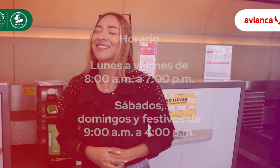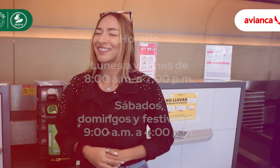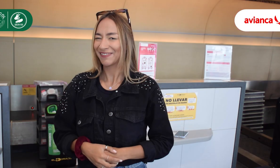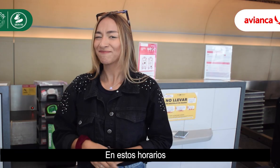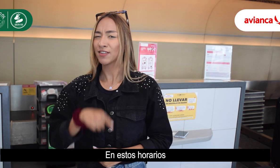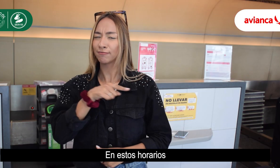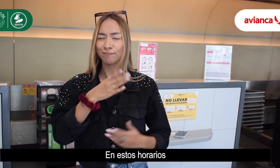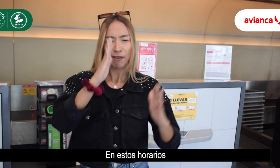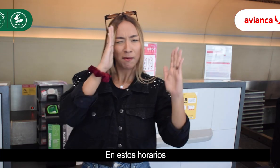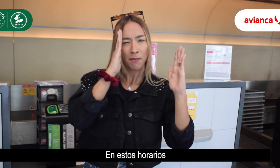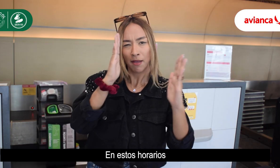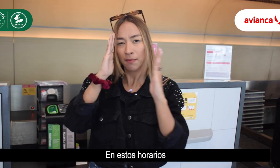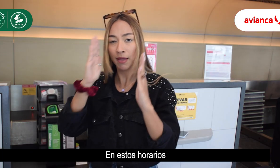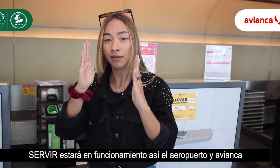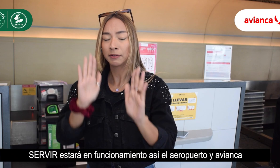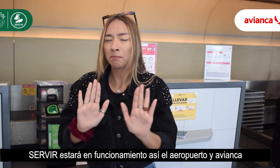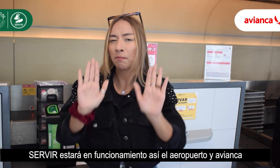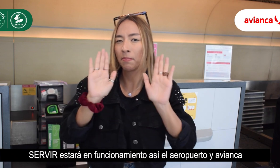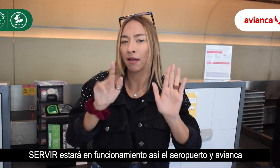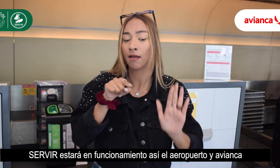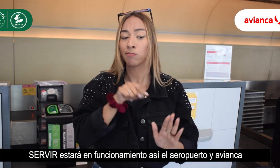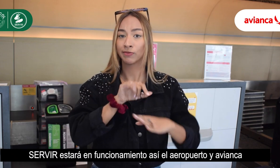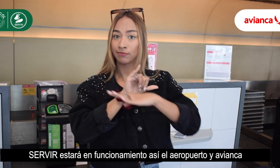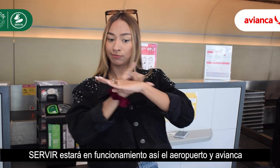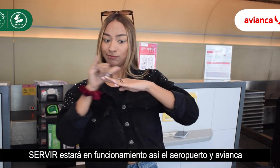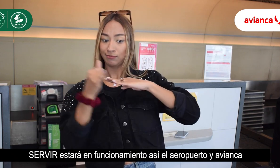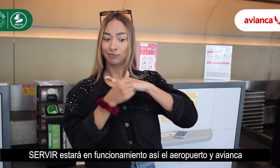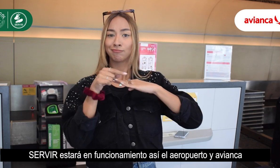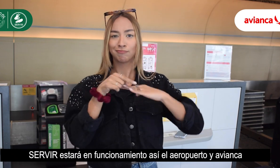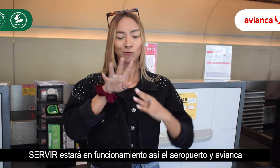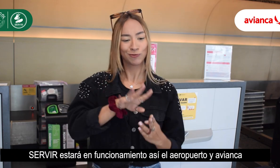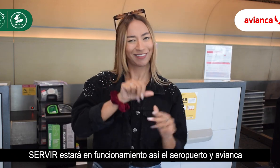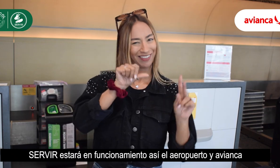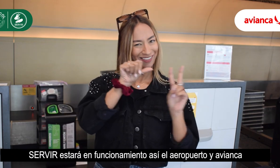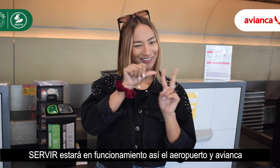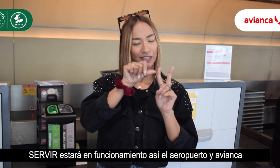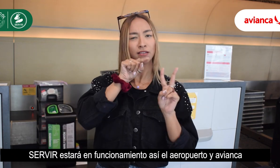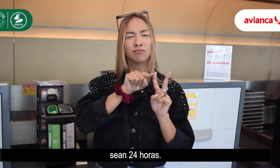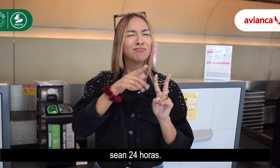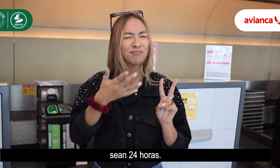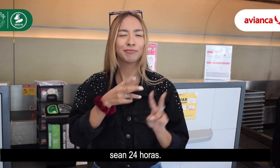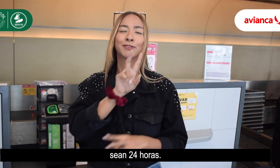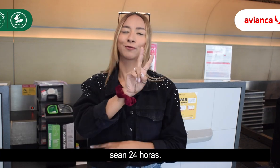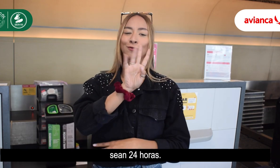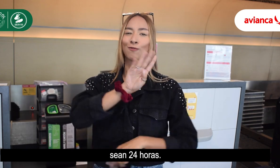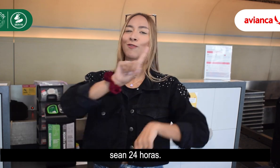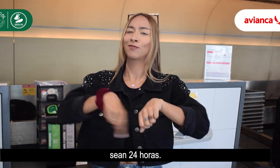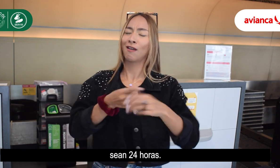En estos horarios, Servir estará en funcionamiento, así el aeropuerto y Avianca sean 24 horas.